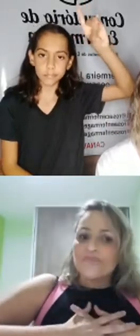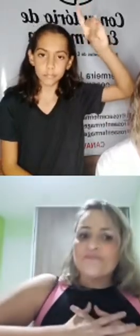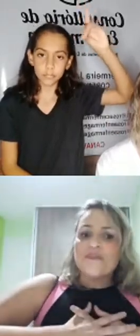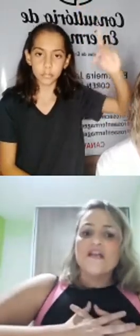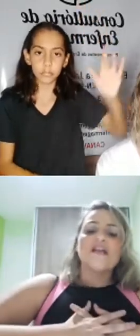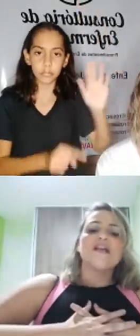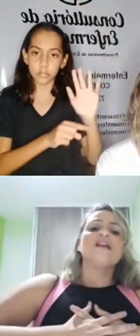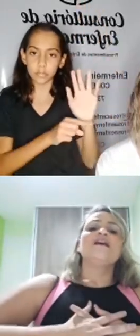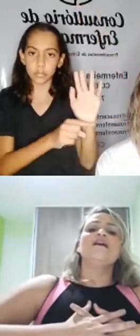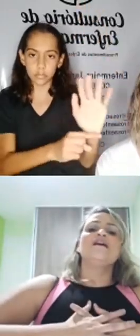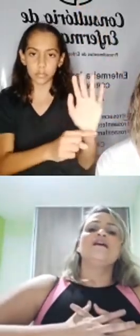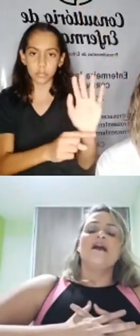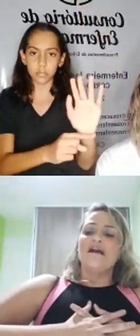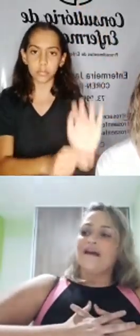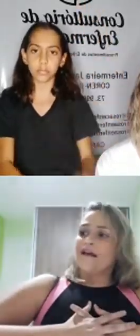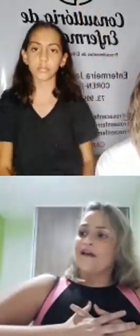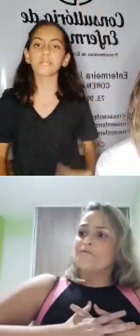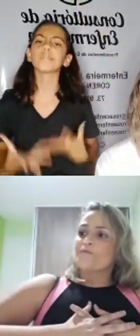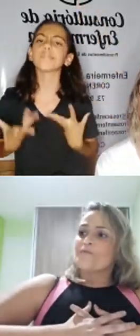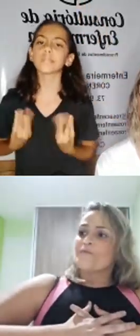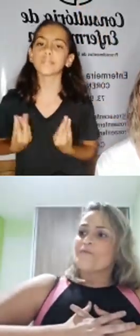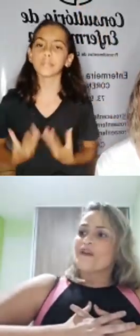acho que,